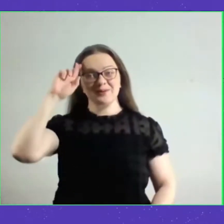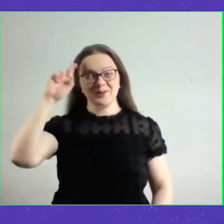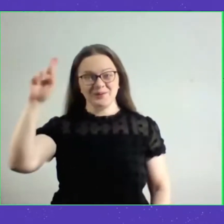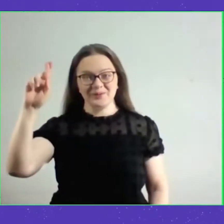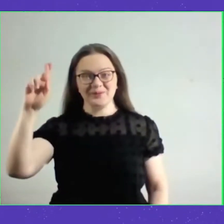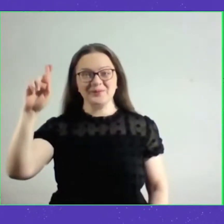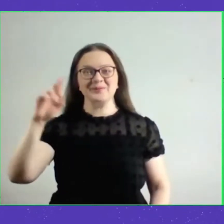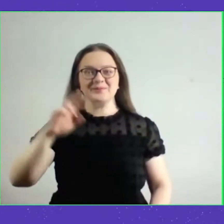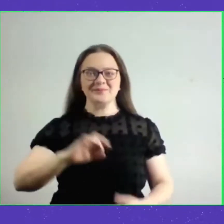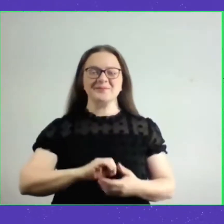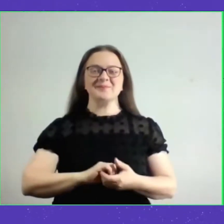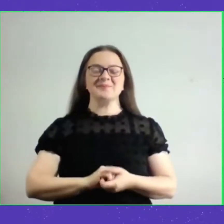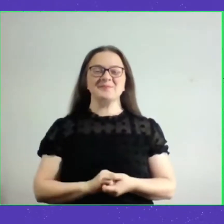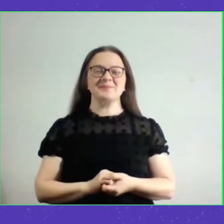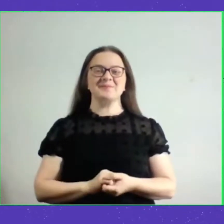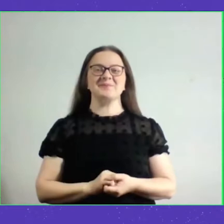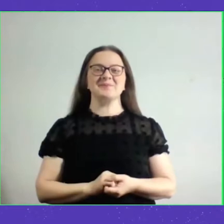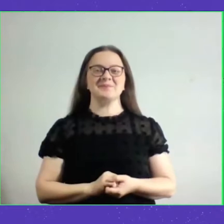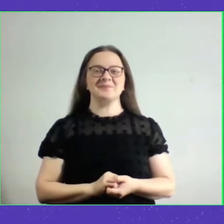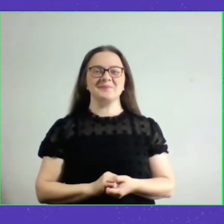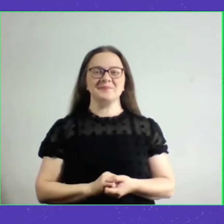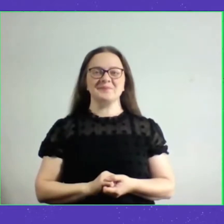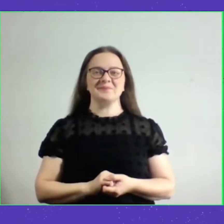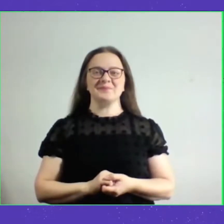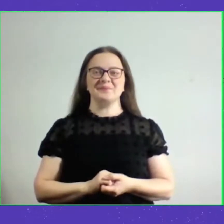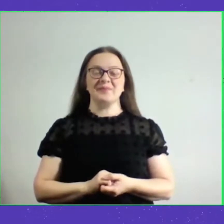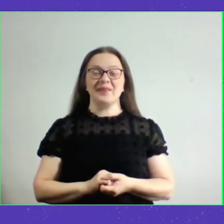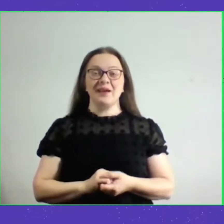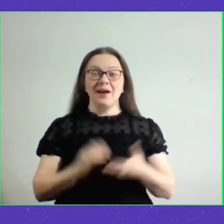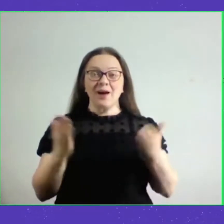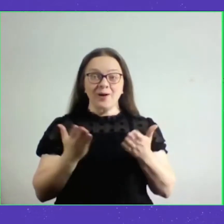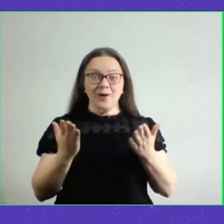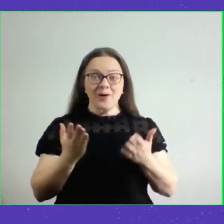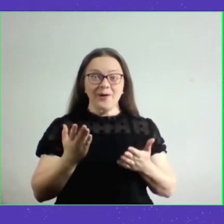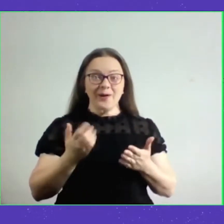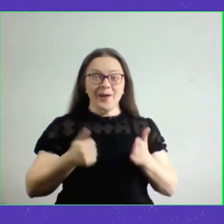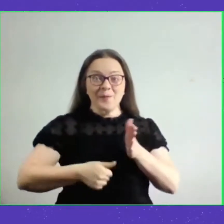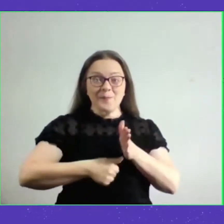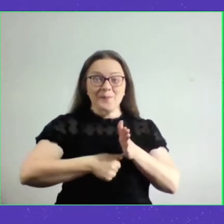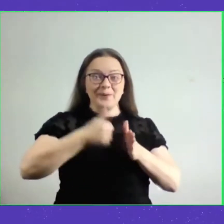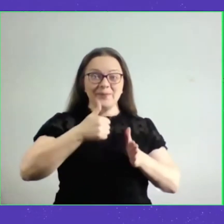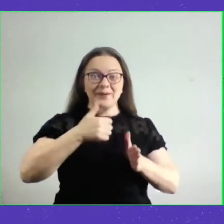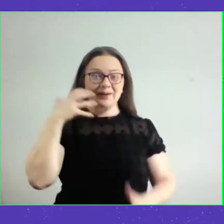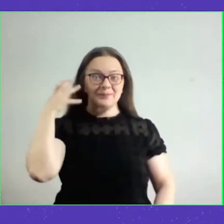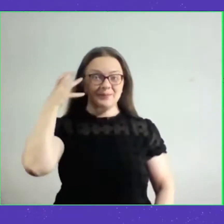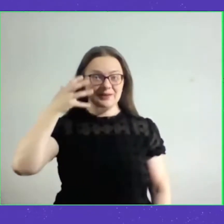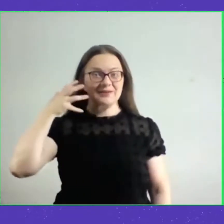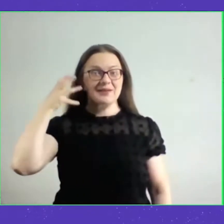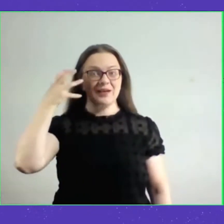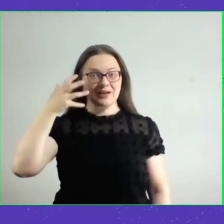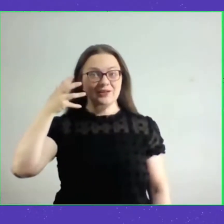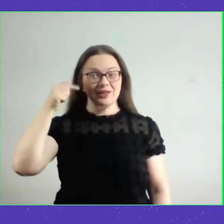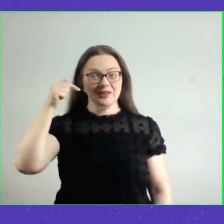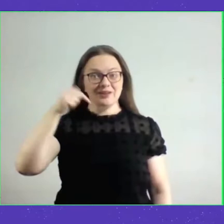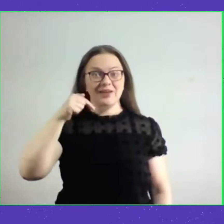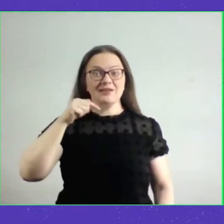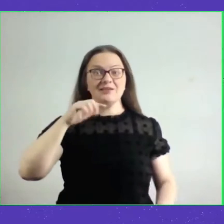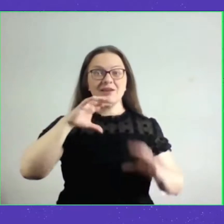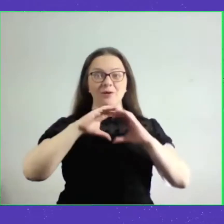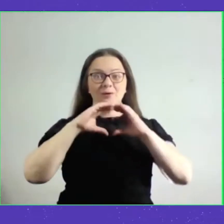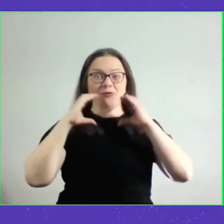Chegamos à primeira mensagem desta conferência